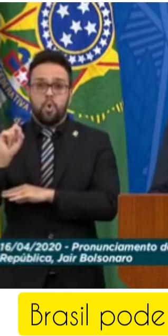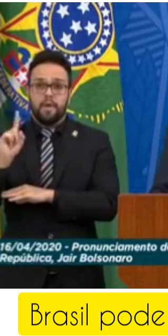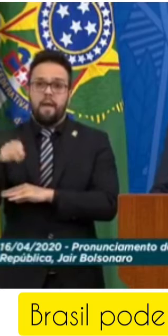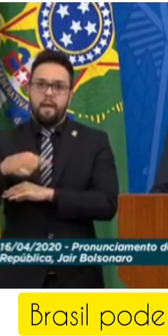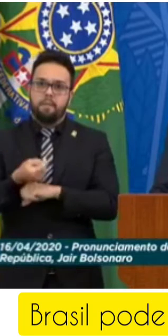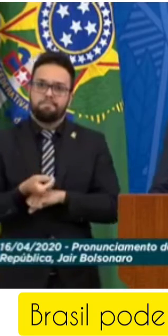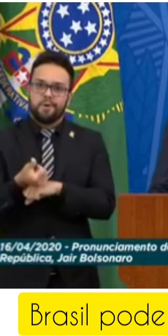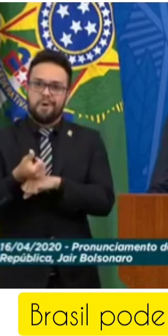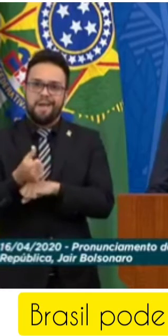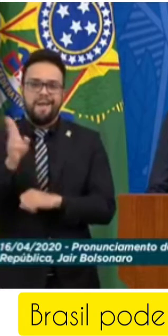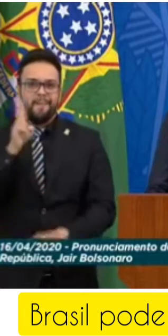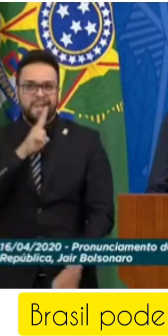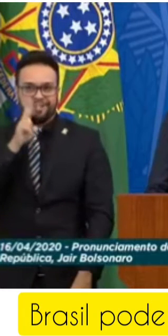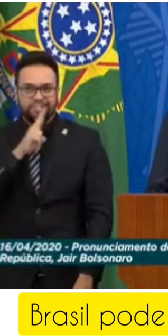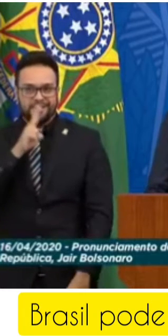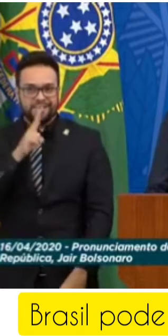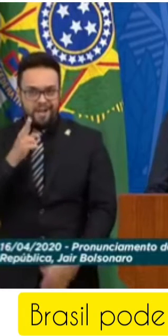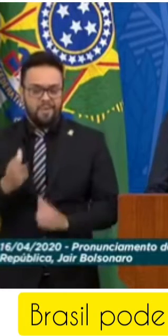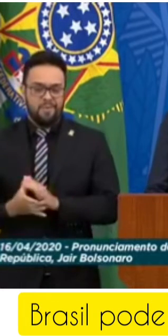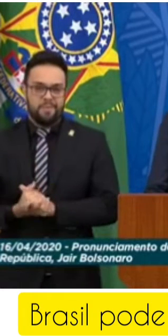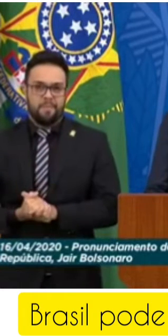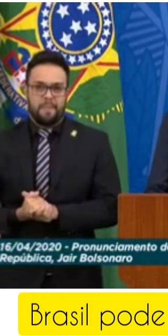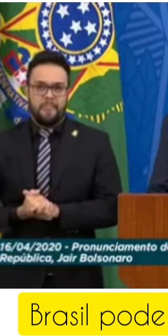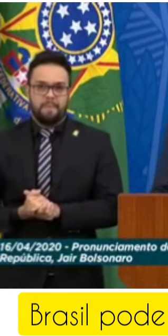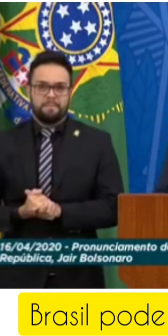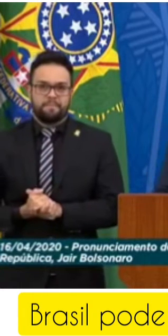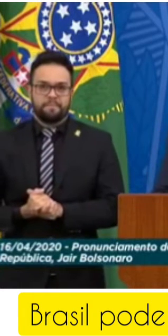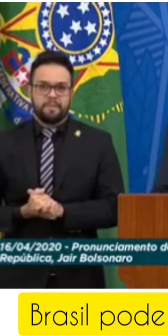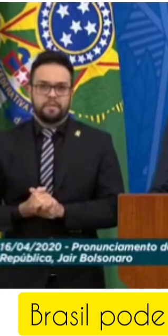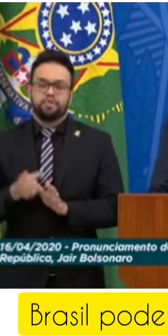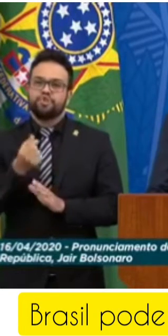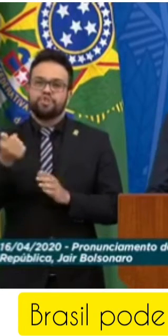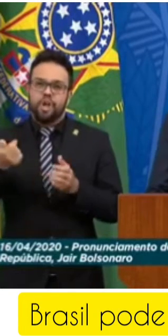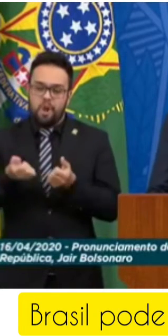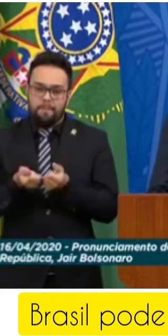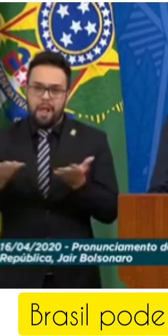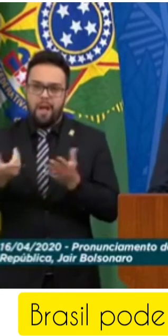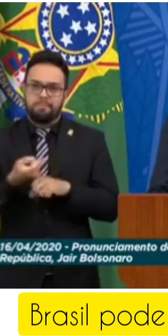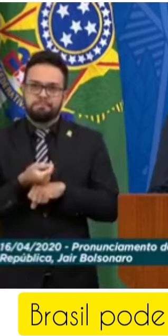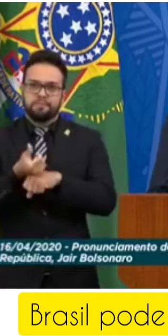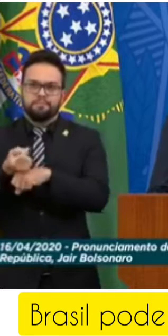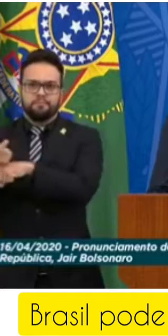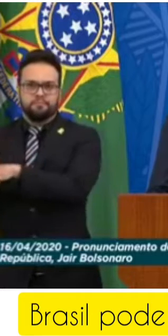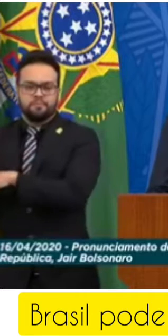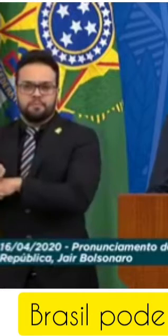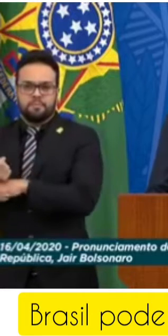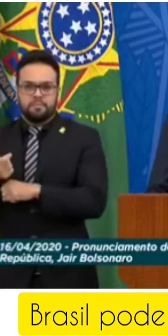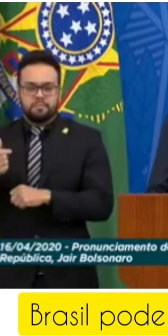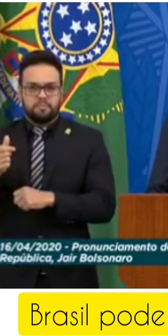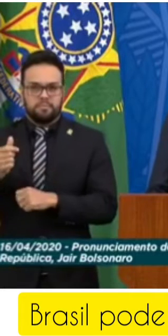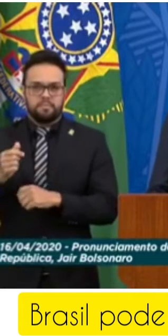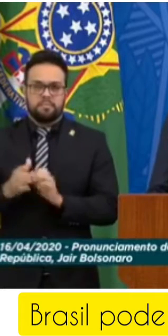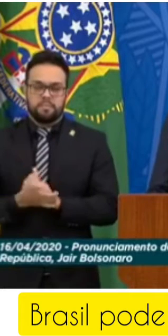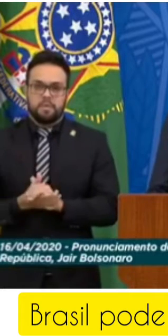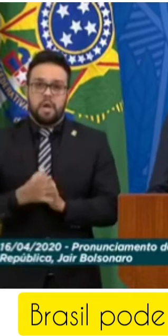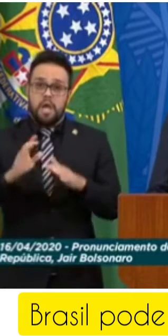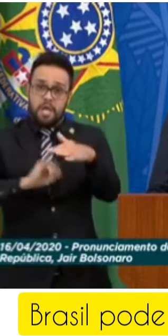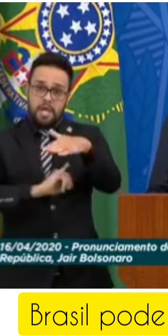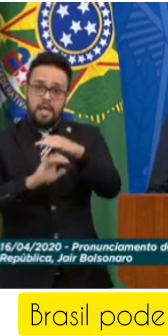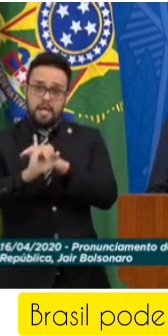emergencial para exatamente os informais e assemelhados.